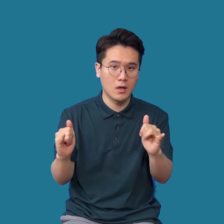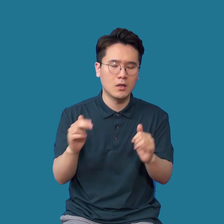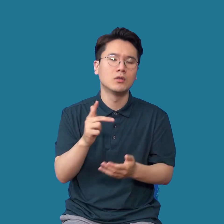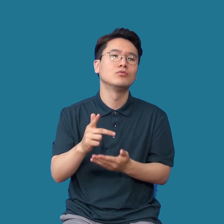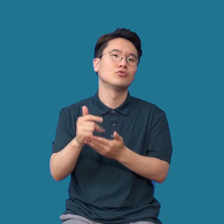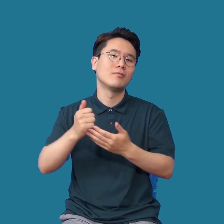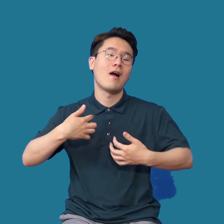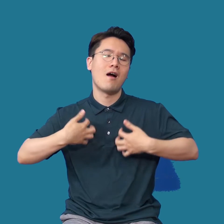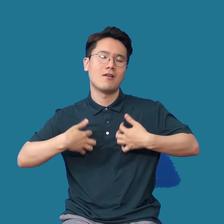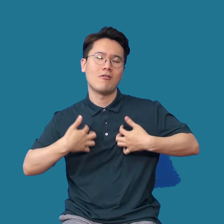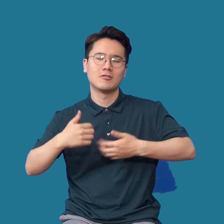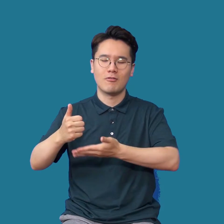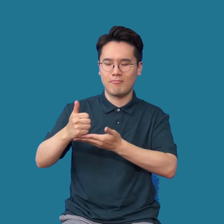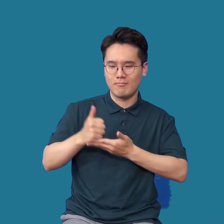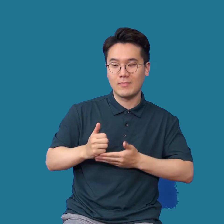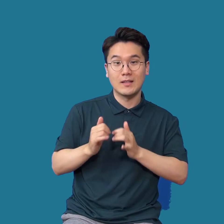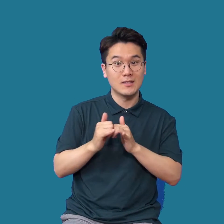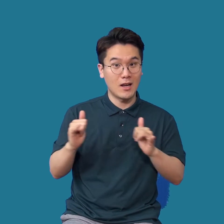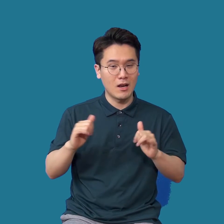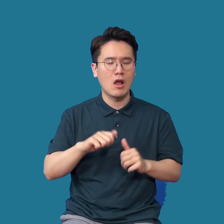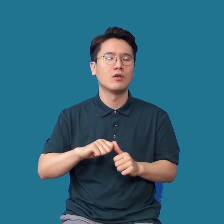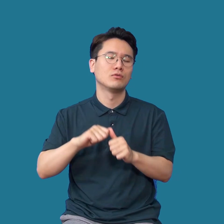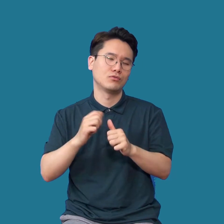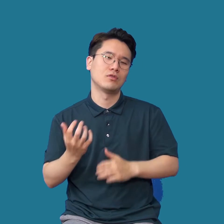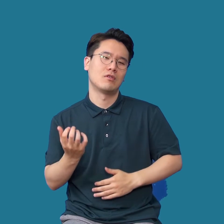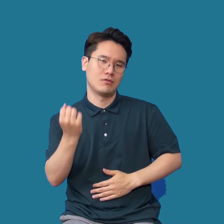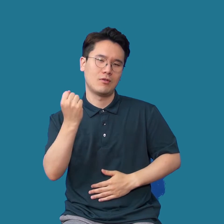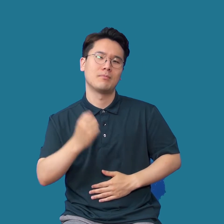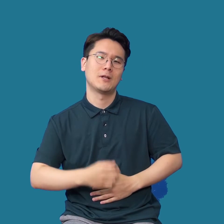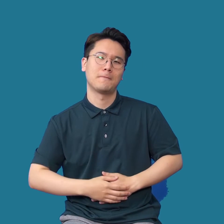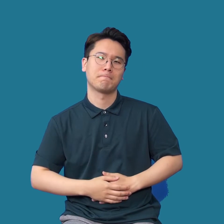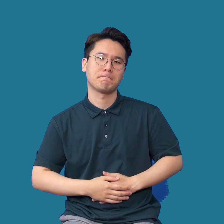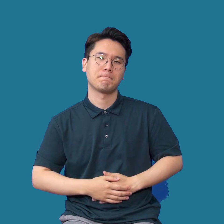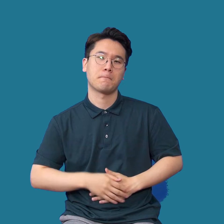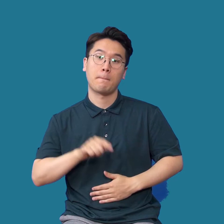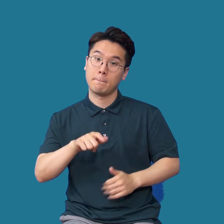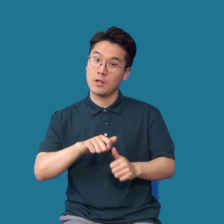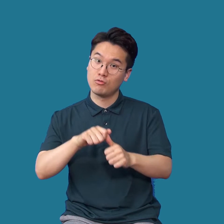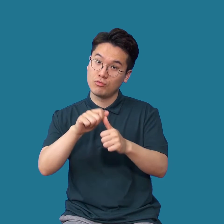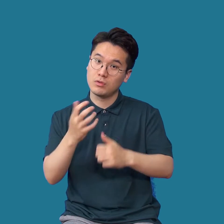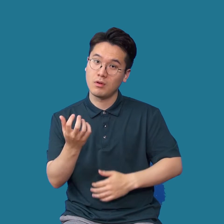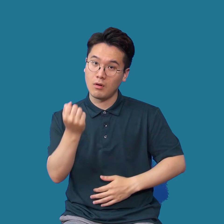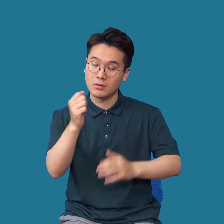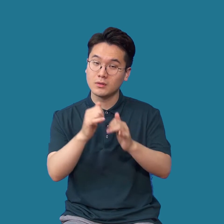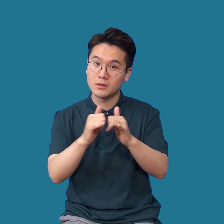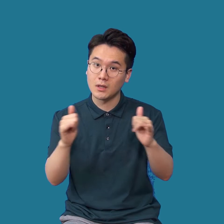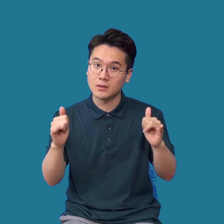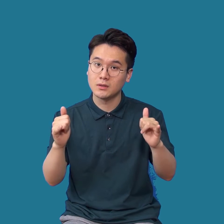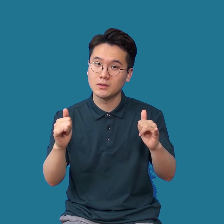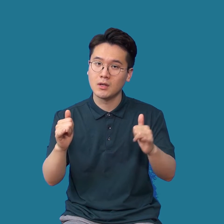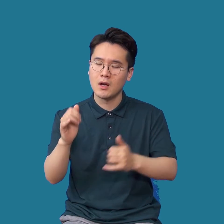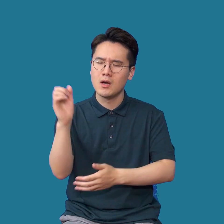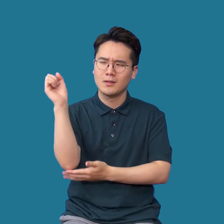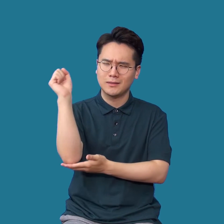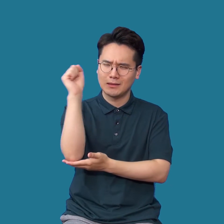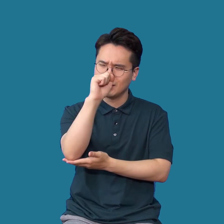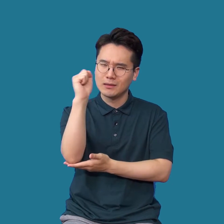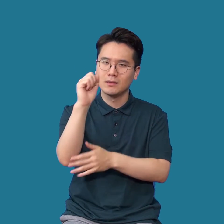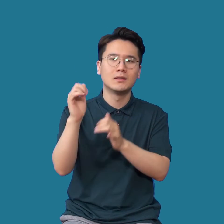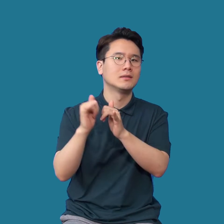자는 구원을 받는 것입니다. 그 구원을 받은 자를 흔들 자가